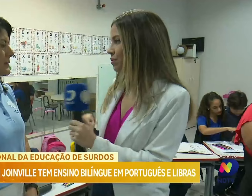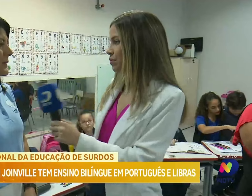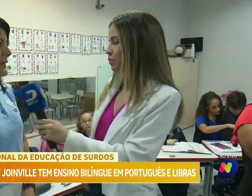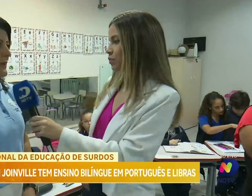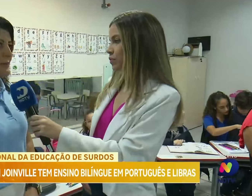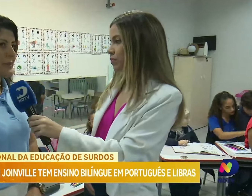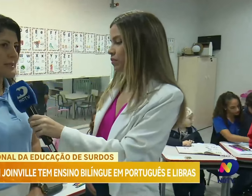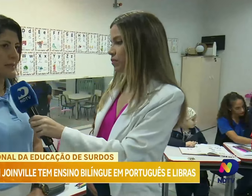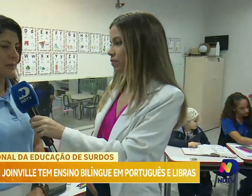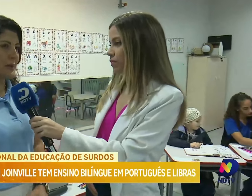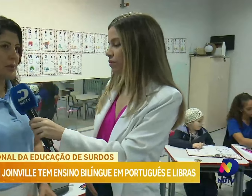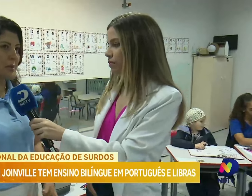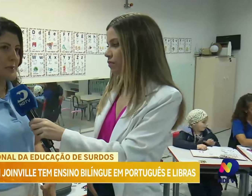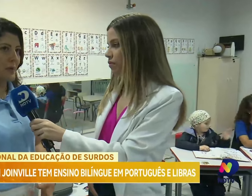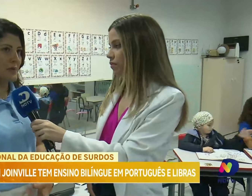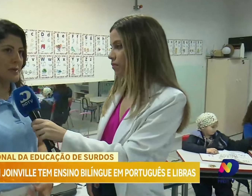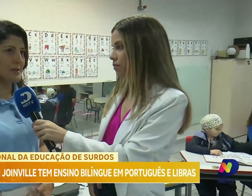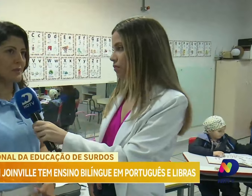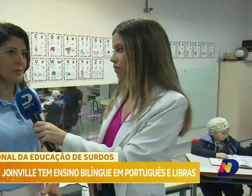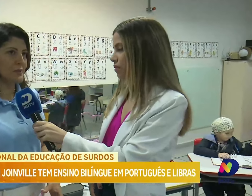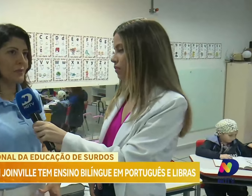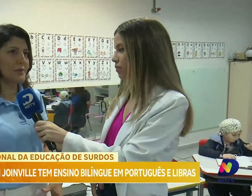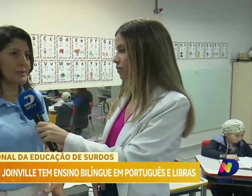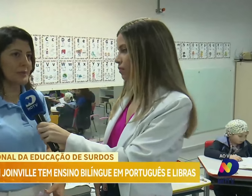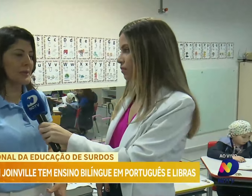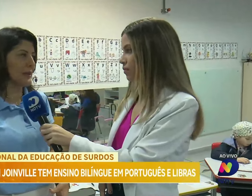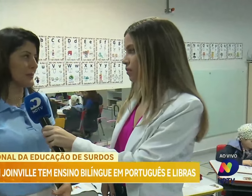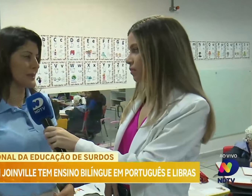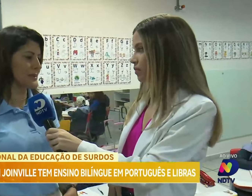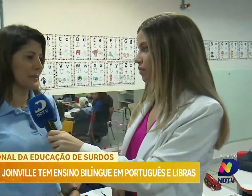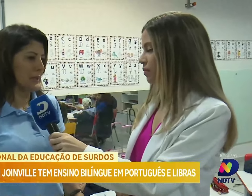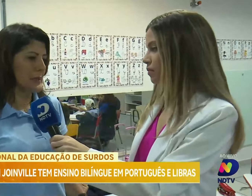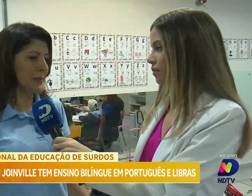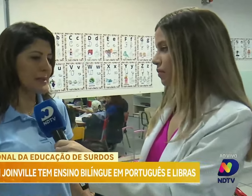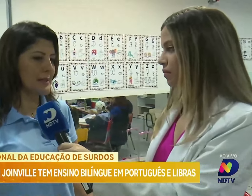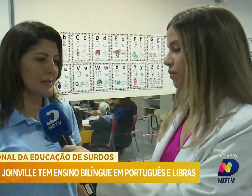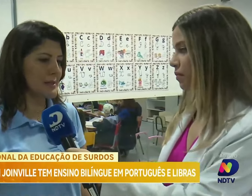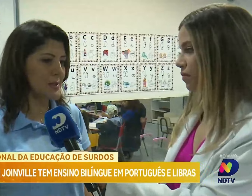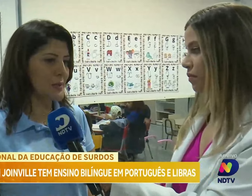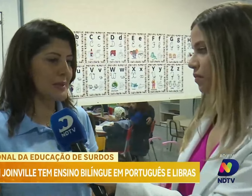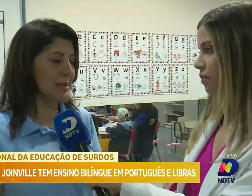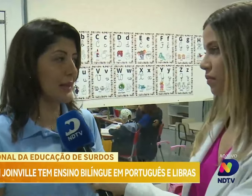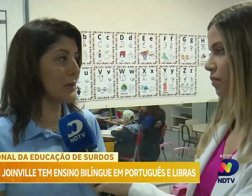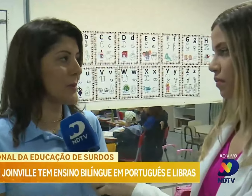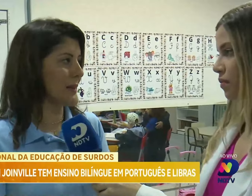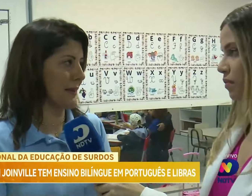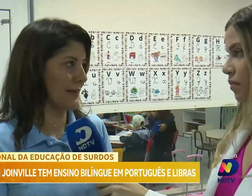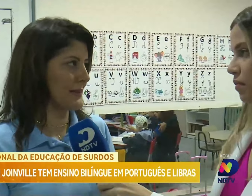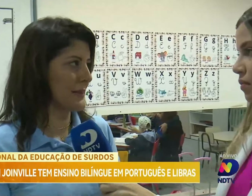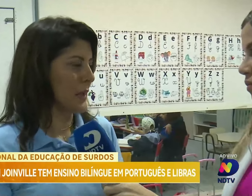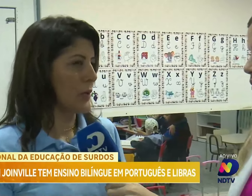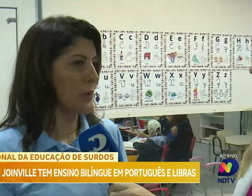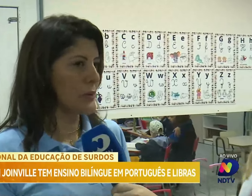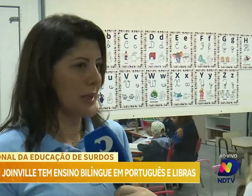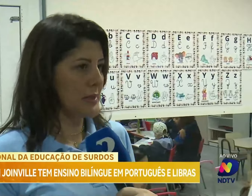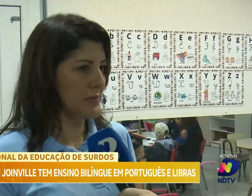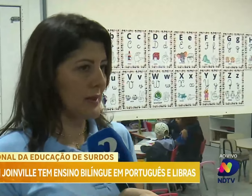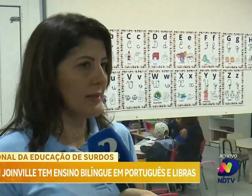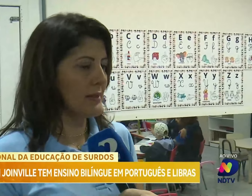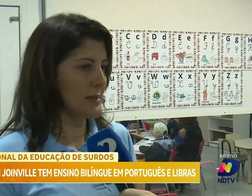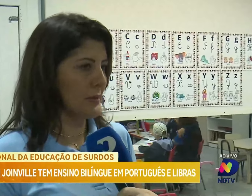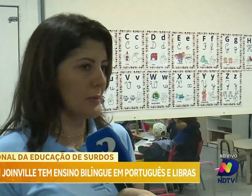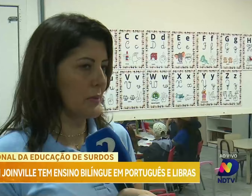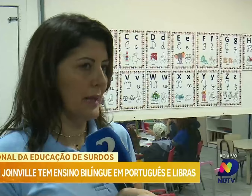qualidade. Visando a Rede Municipal de Ensino, visou o ensino da Libras, que para as crianças surdas é a língua materna. O